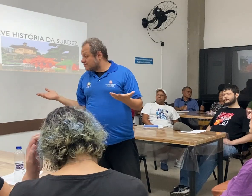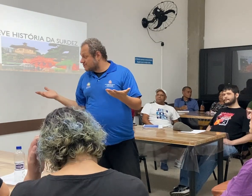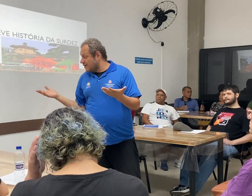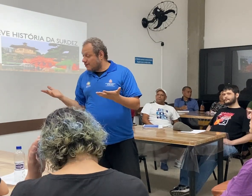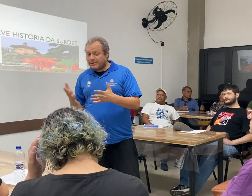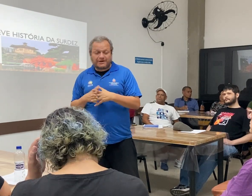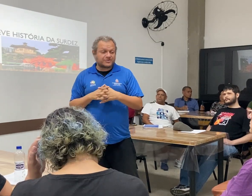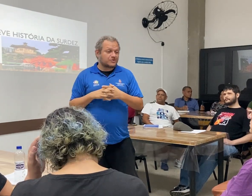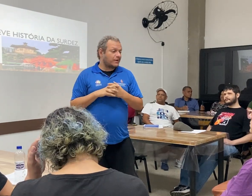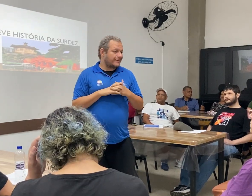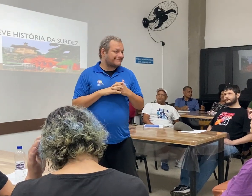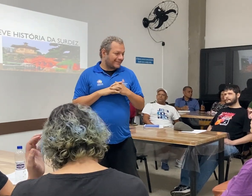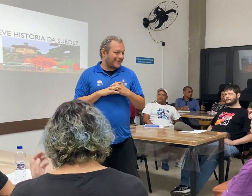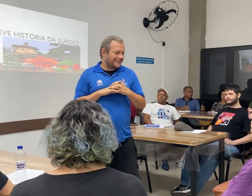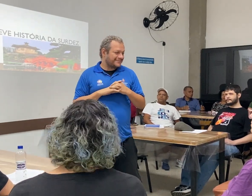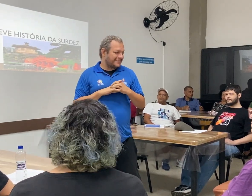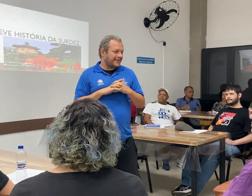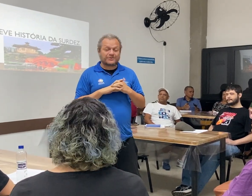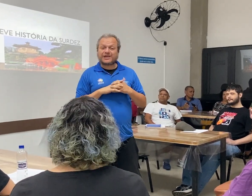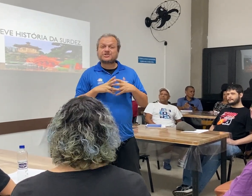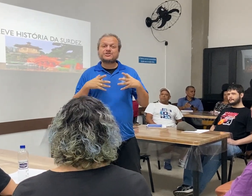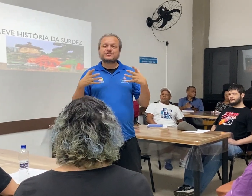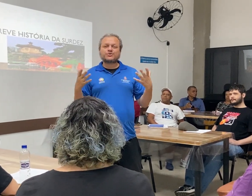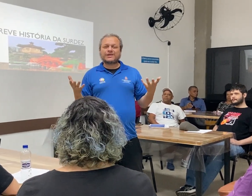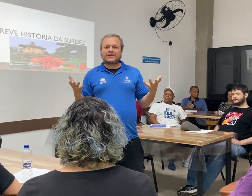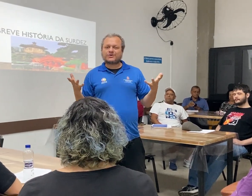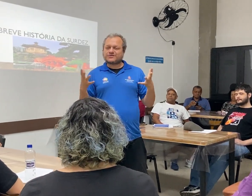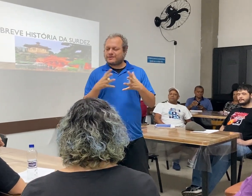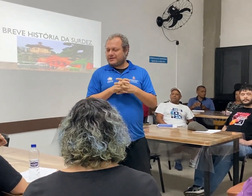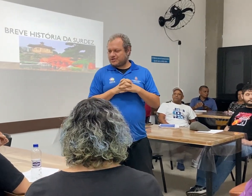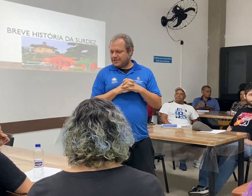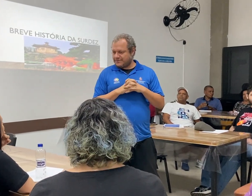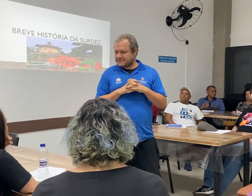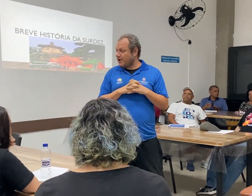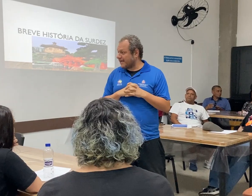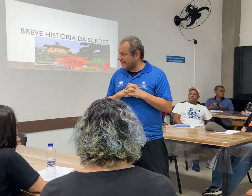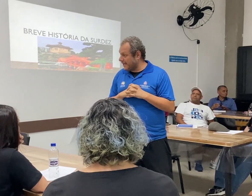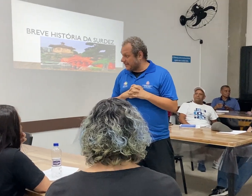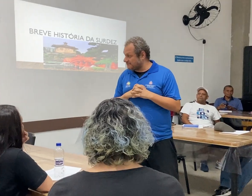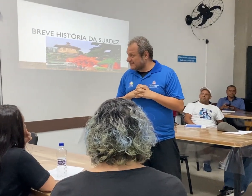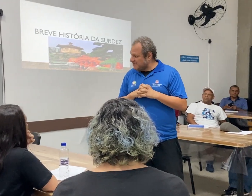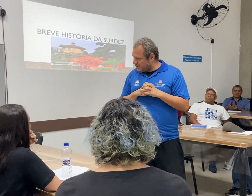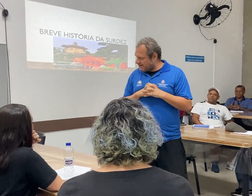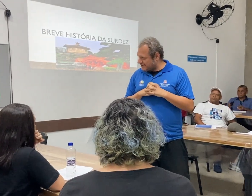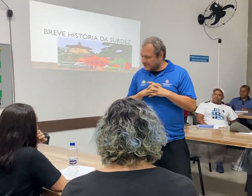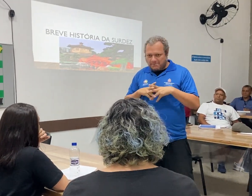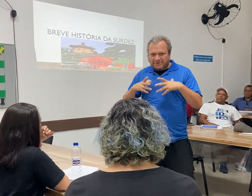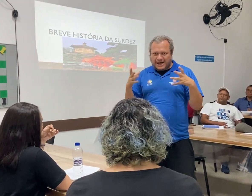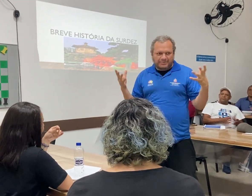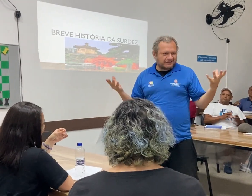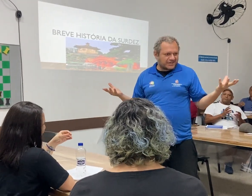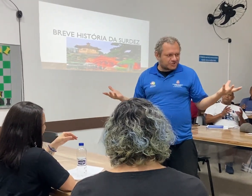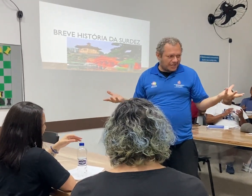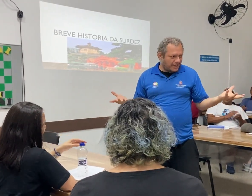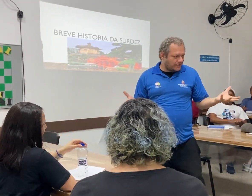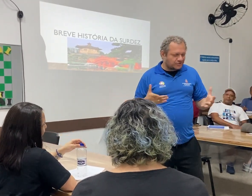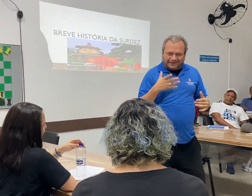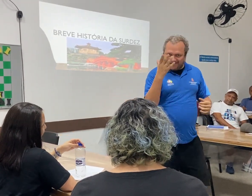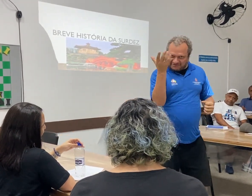surdos, uma breve história aí, né, do que a gente estuda aqui no nosso ateliê de línguas. Bora, galera? Bora bater um papo entre a gente, né?